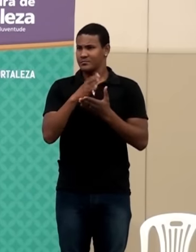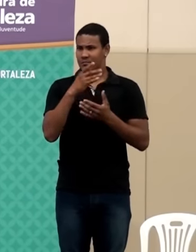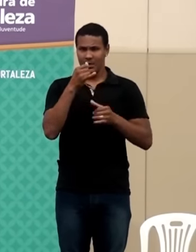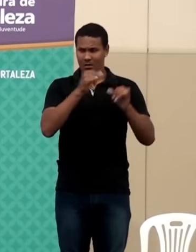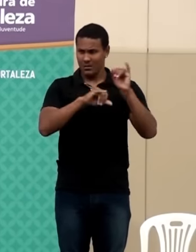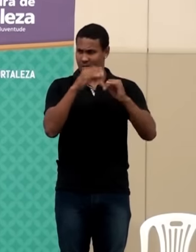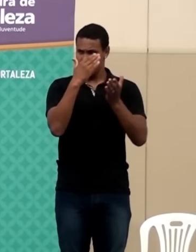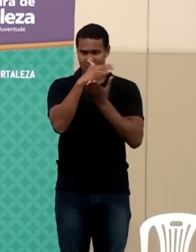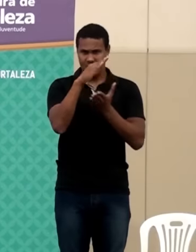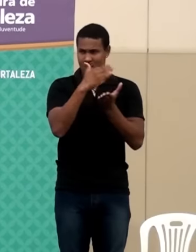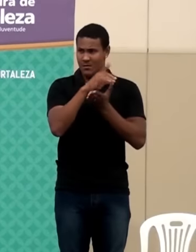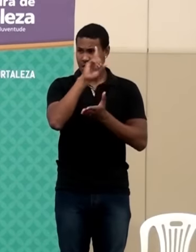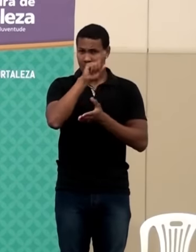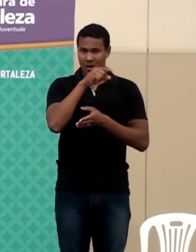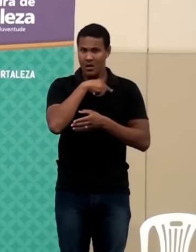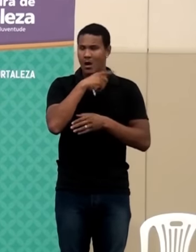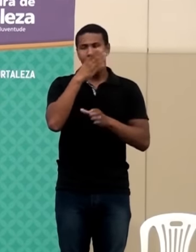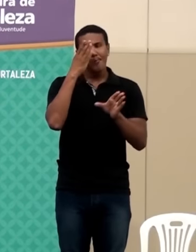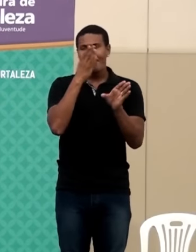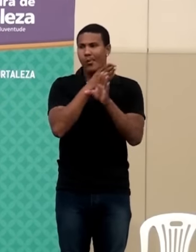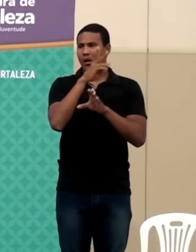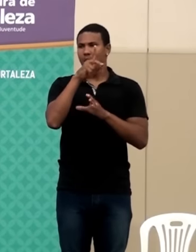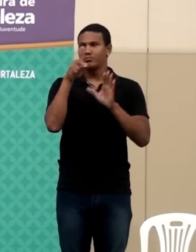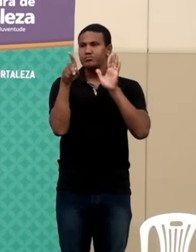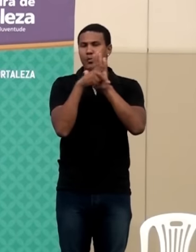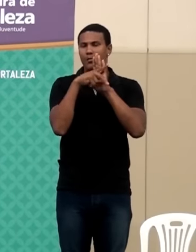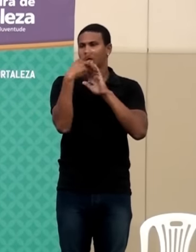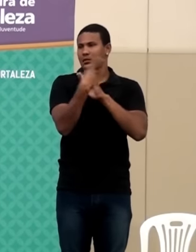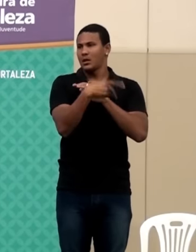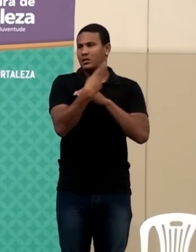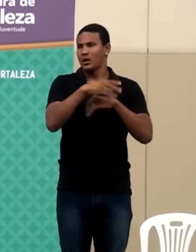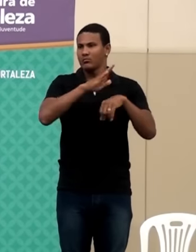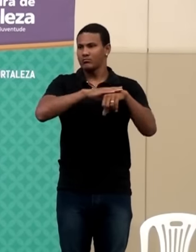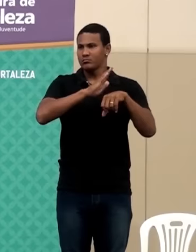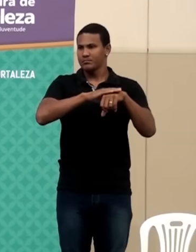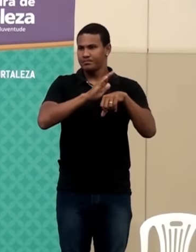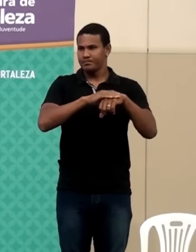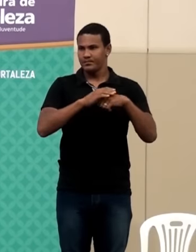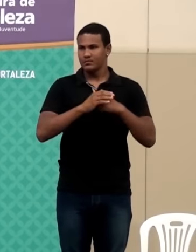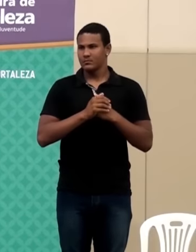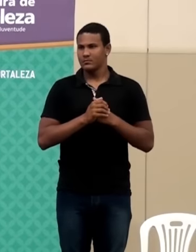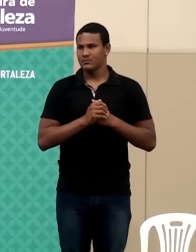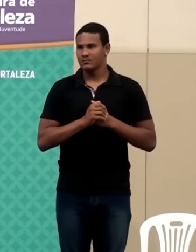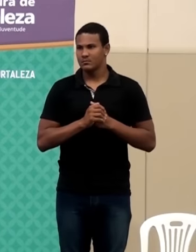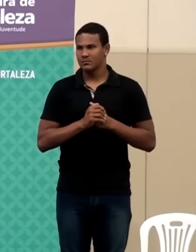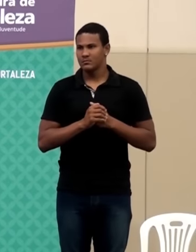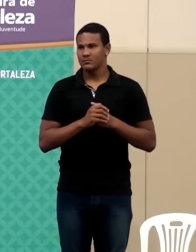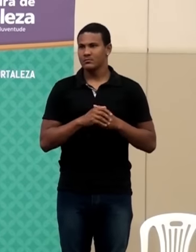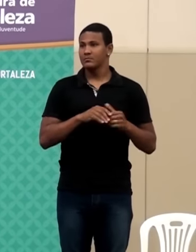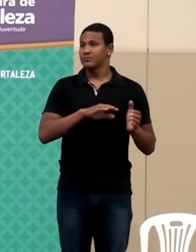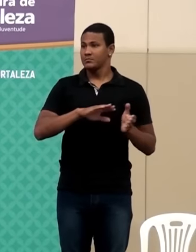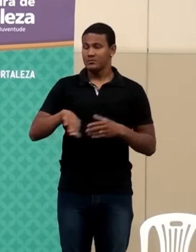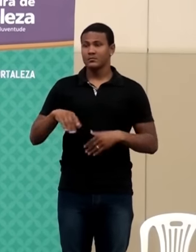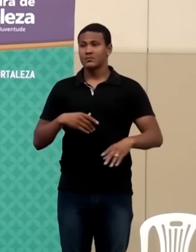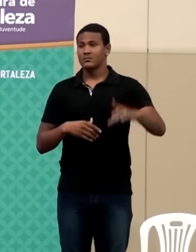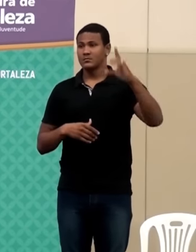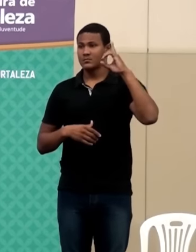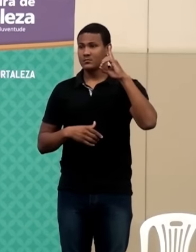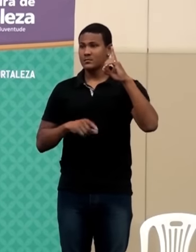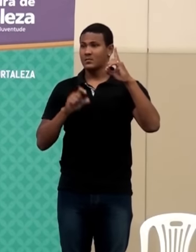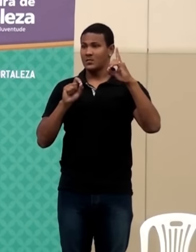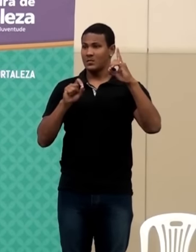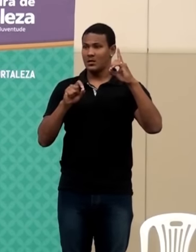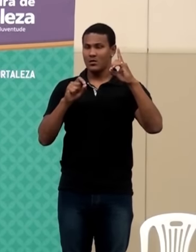molhadinho é um processo físico, não é um processo químico. D. A dissorção de gases atmosféricos